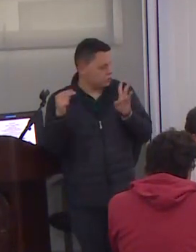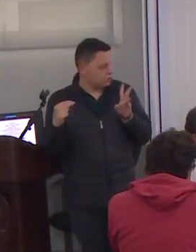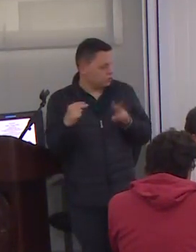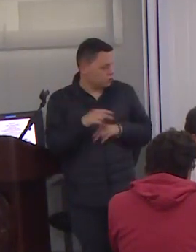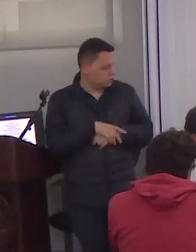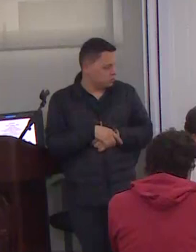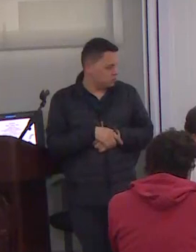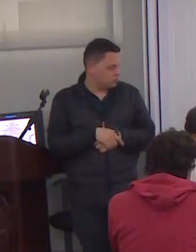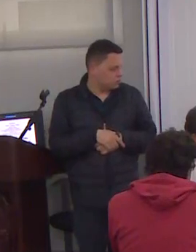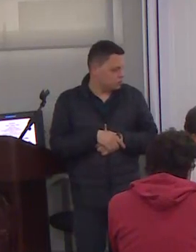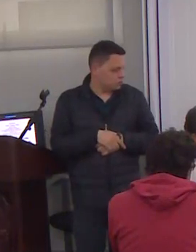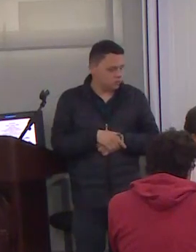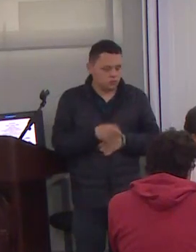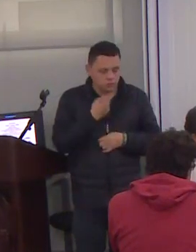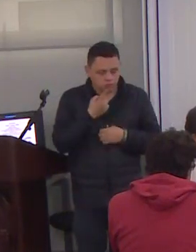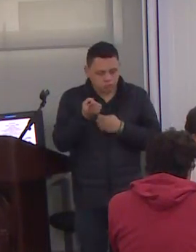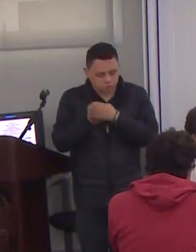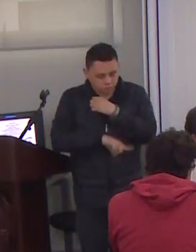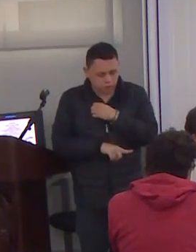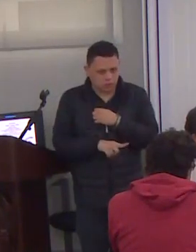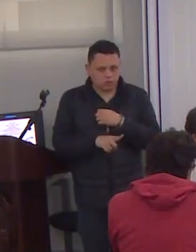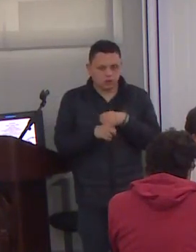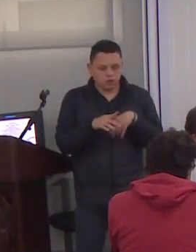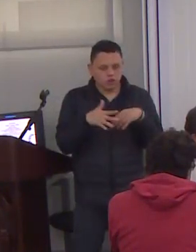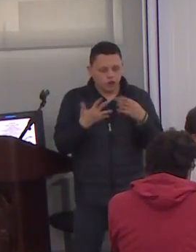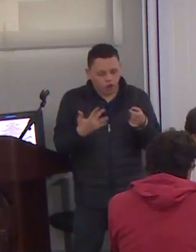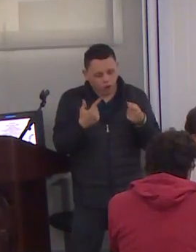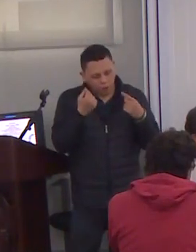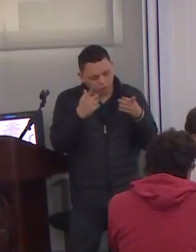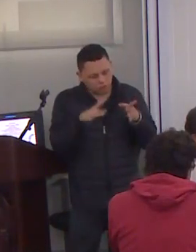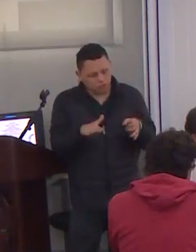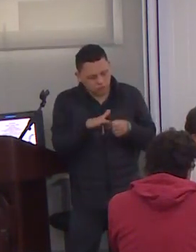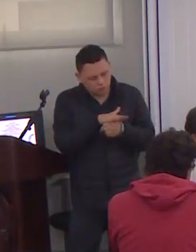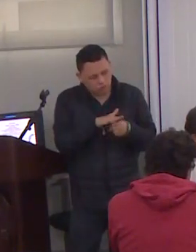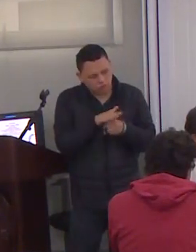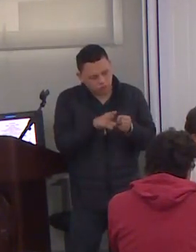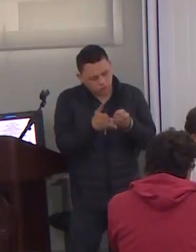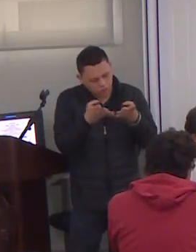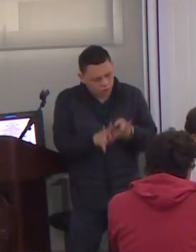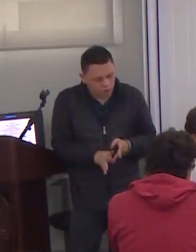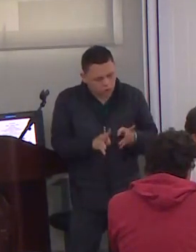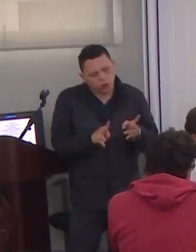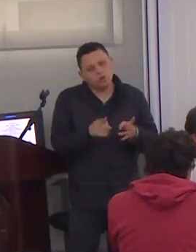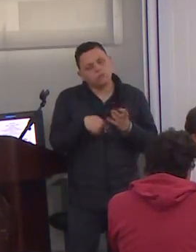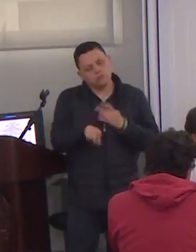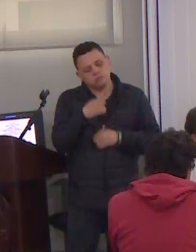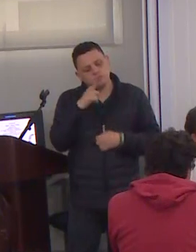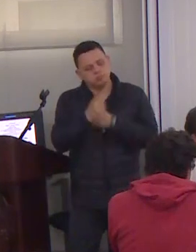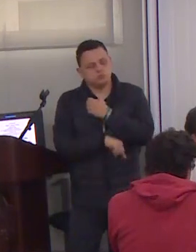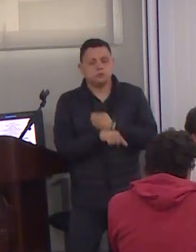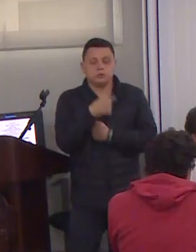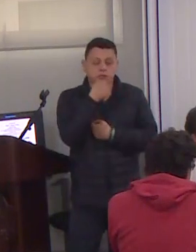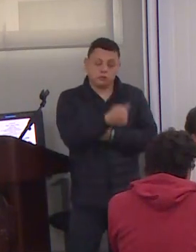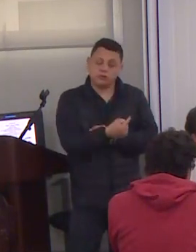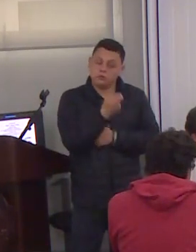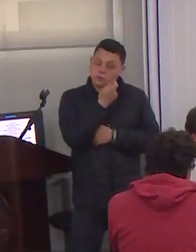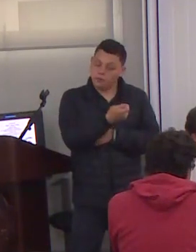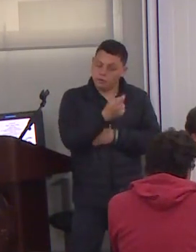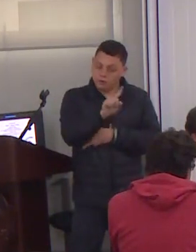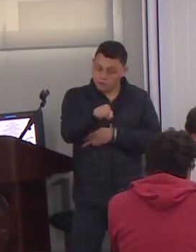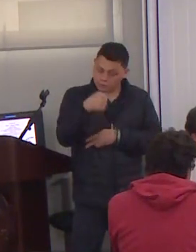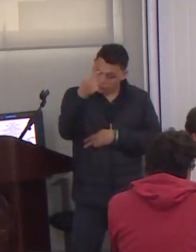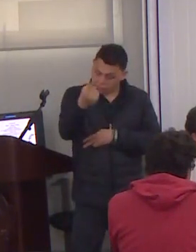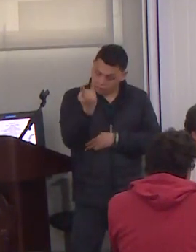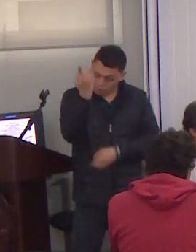de la sanción más no de comprender la situación del estudiante entonces se le dice la próxima vez